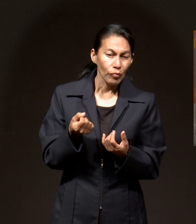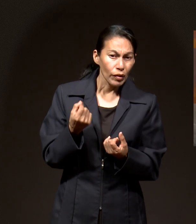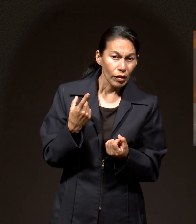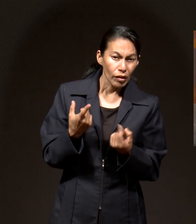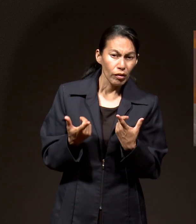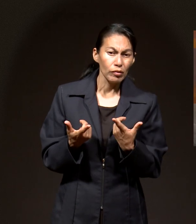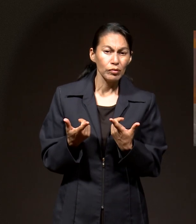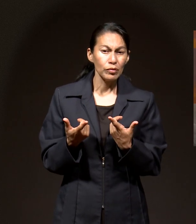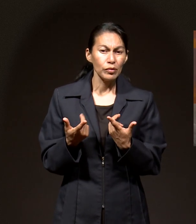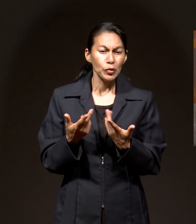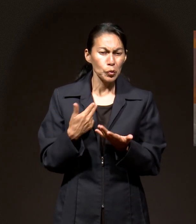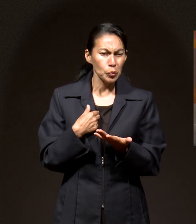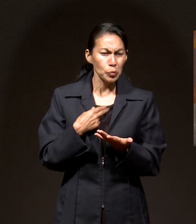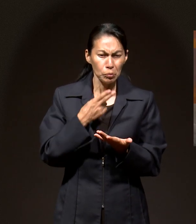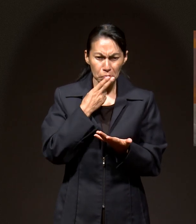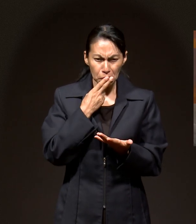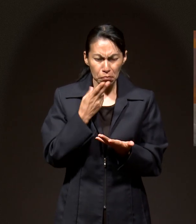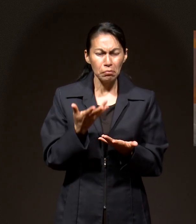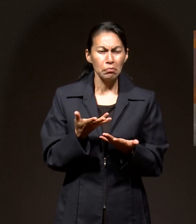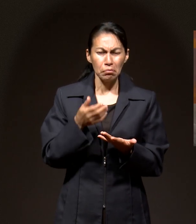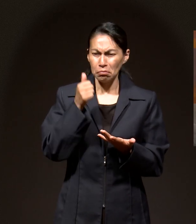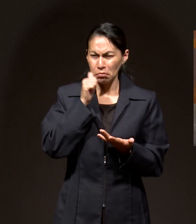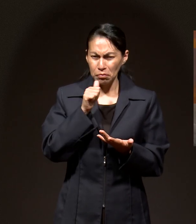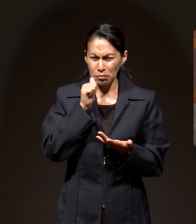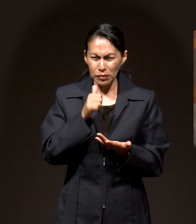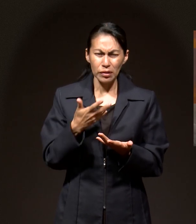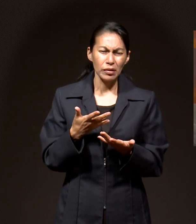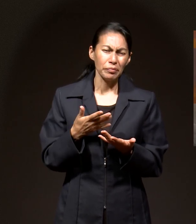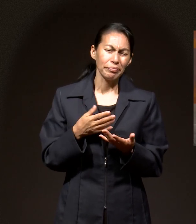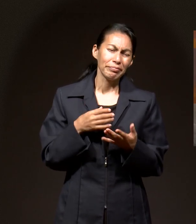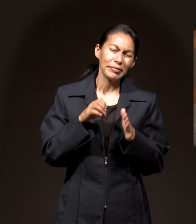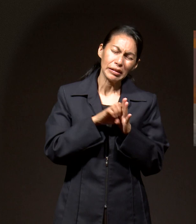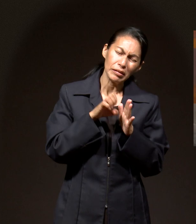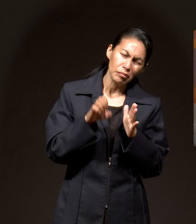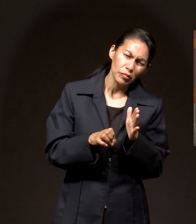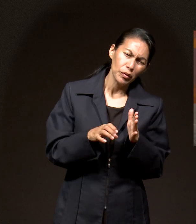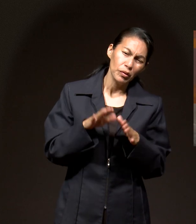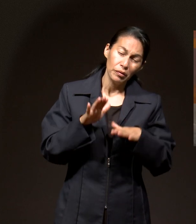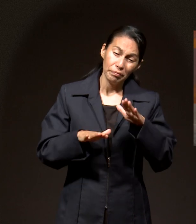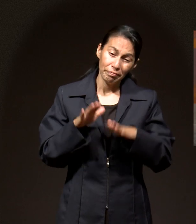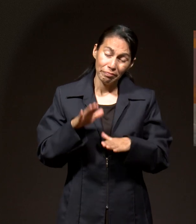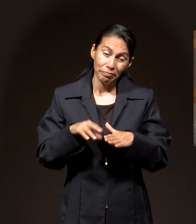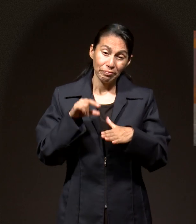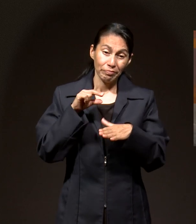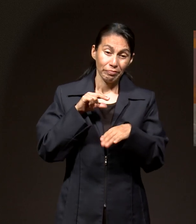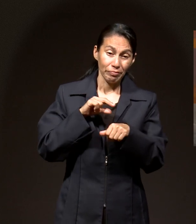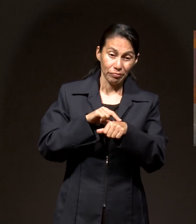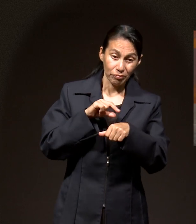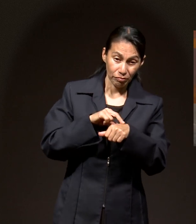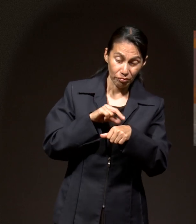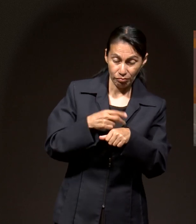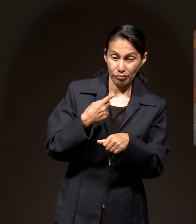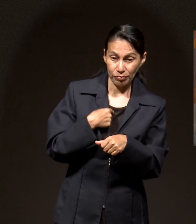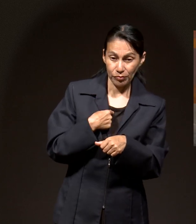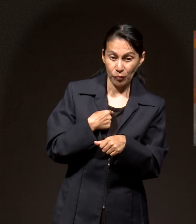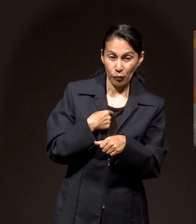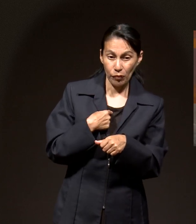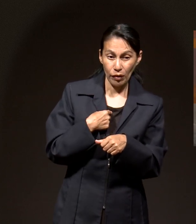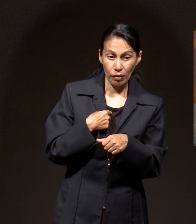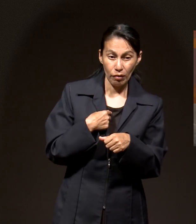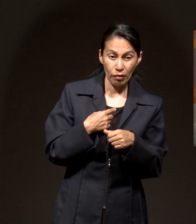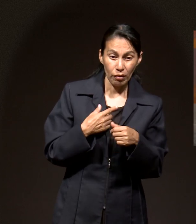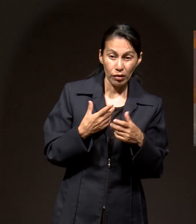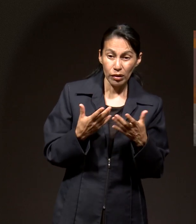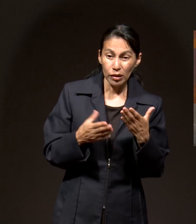porque muchas veces uno se enfrenta a circunstancias en la profesión médica que son tan urgentes,